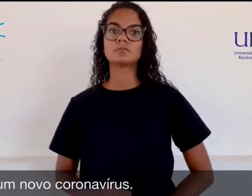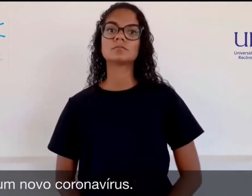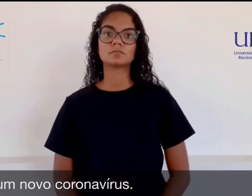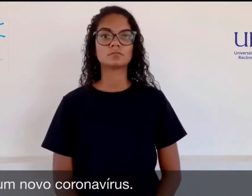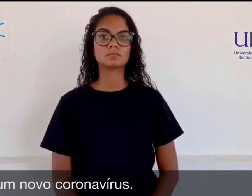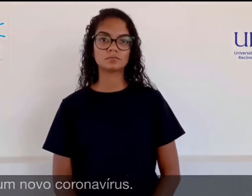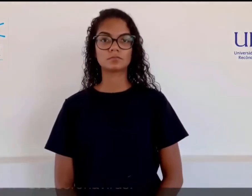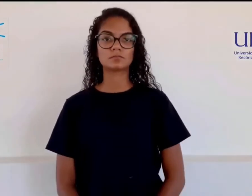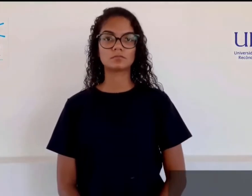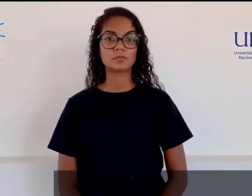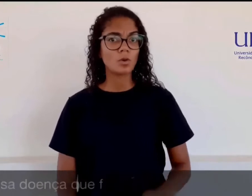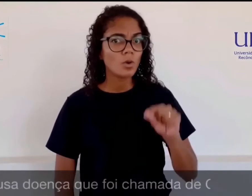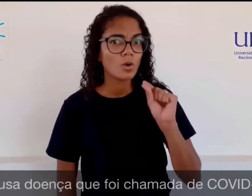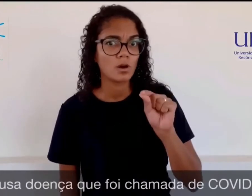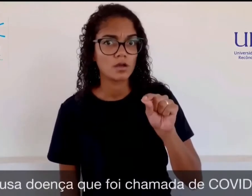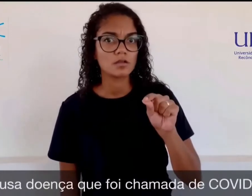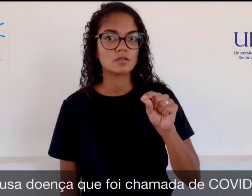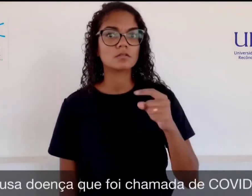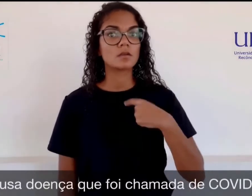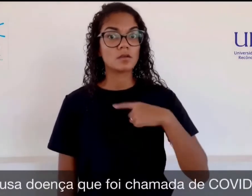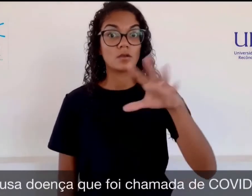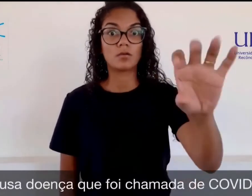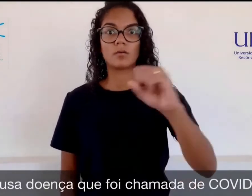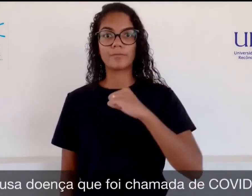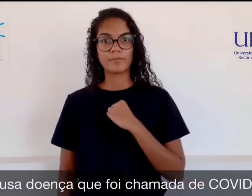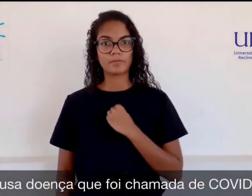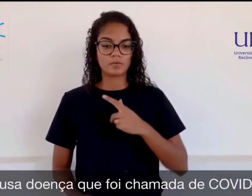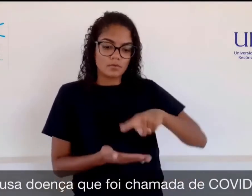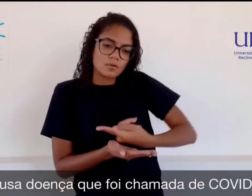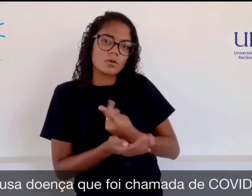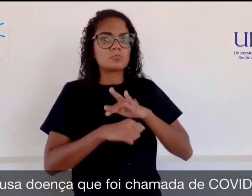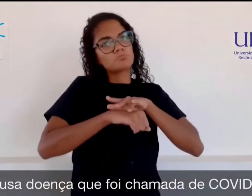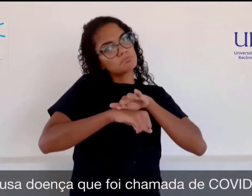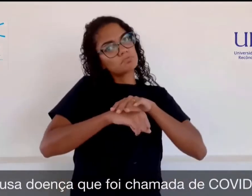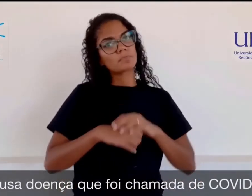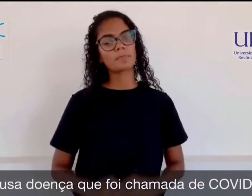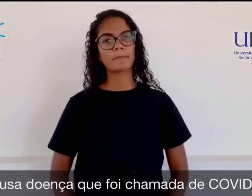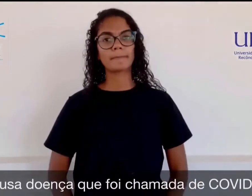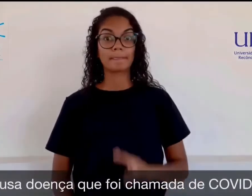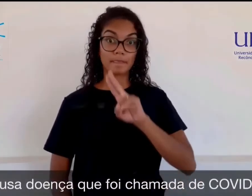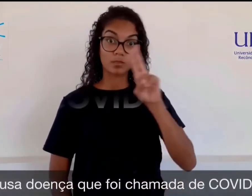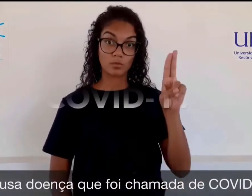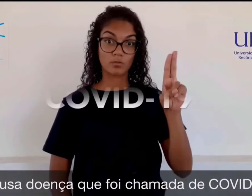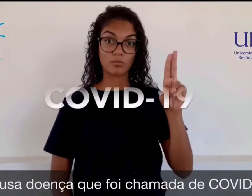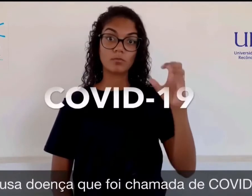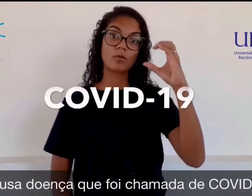Ele causa doença que foi chamada de Covid-19, um termo